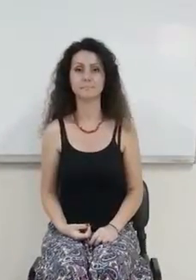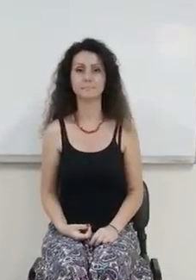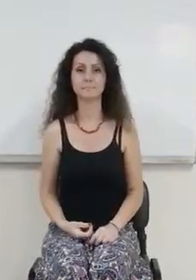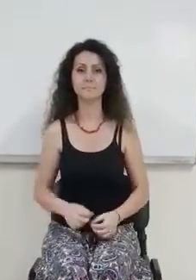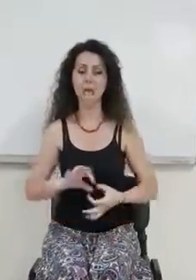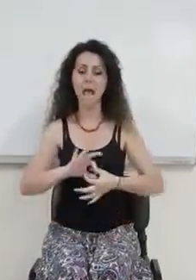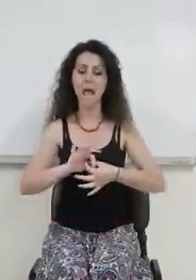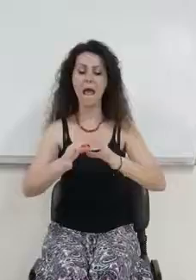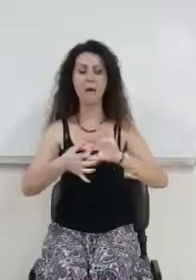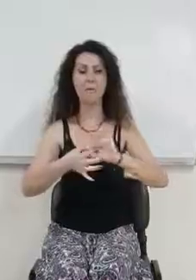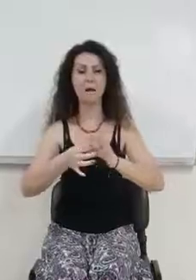Emlakçı,